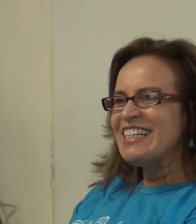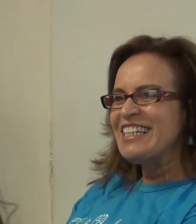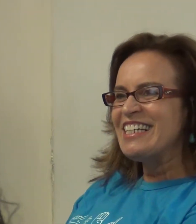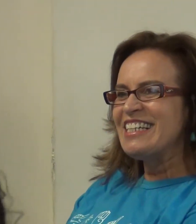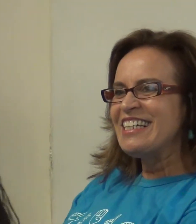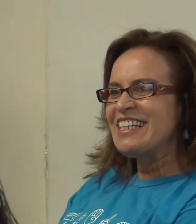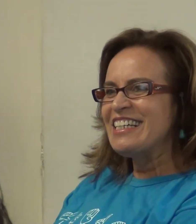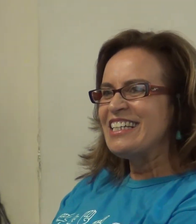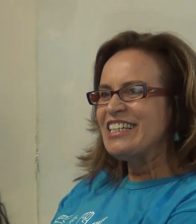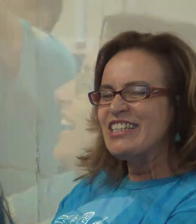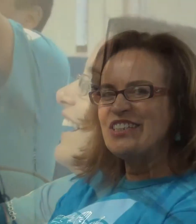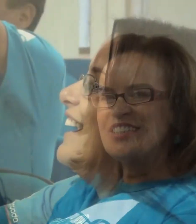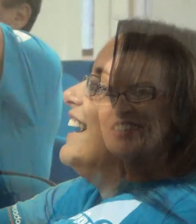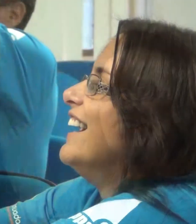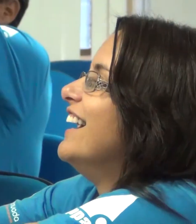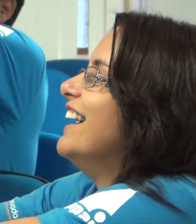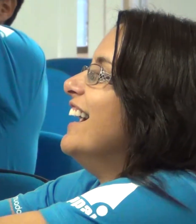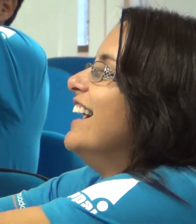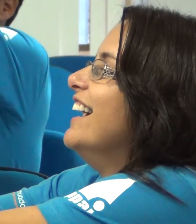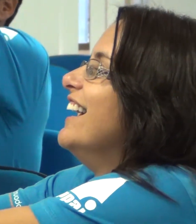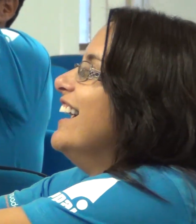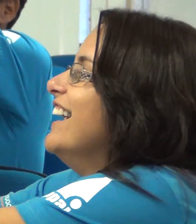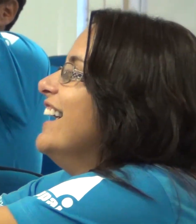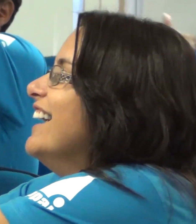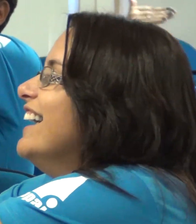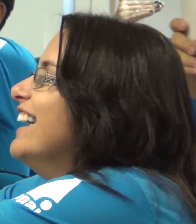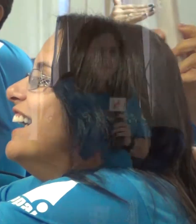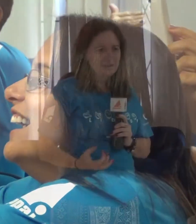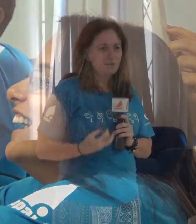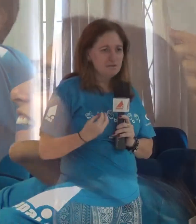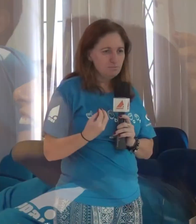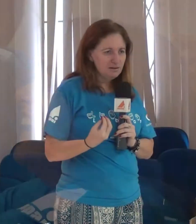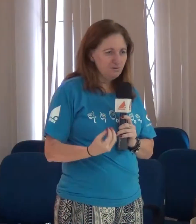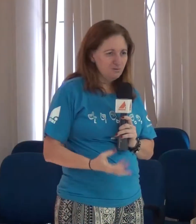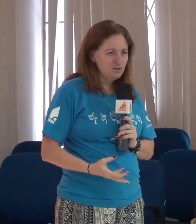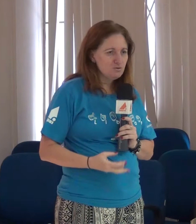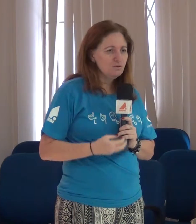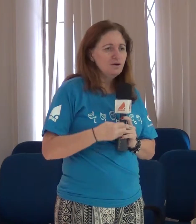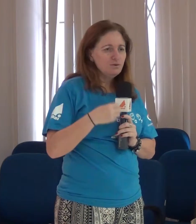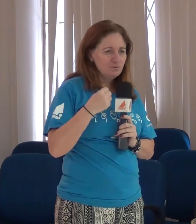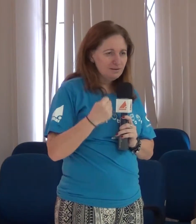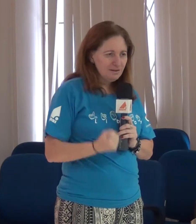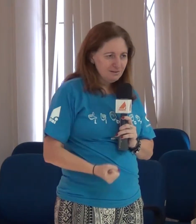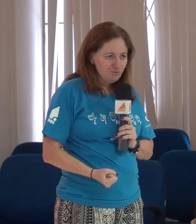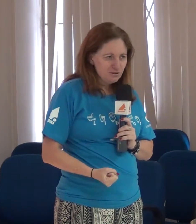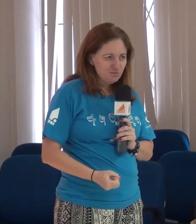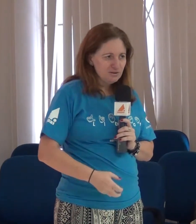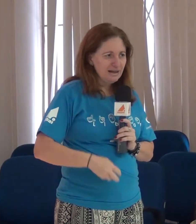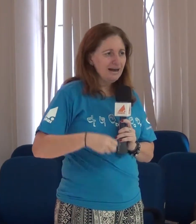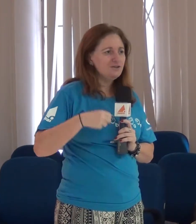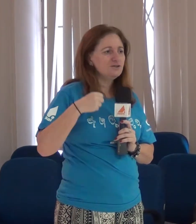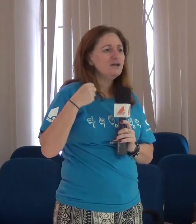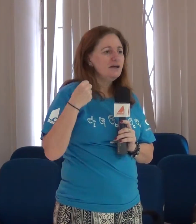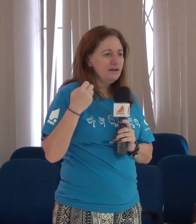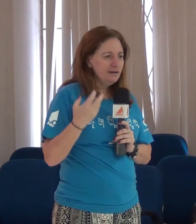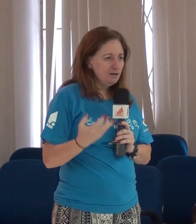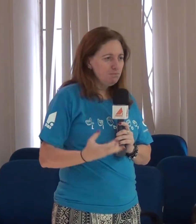e de trabalho. A APAI agradece que vocês tenham utilizado esse benefício com tanta efetividade e que